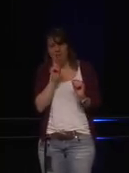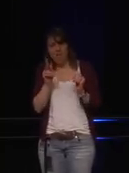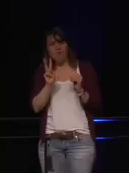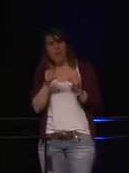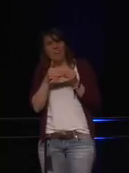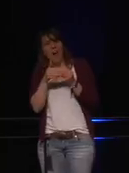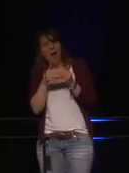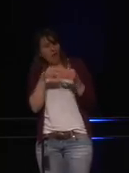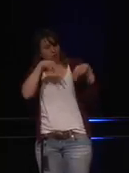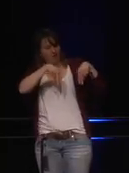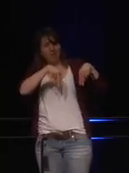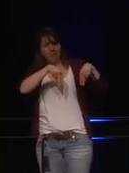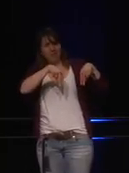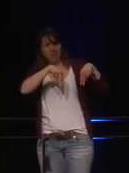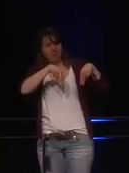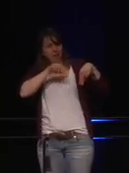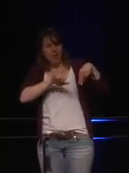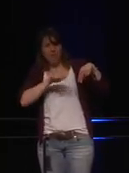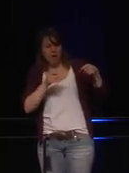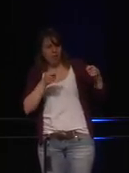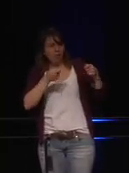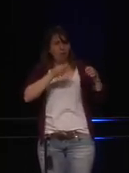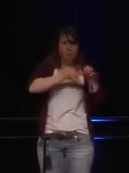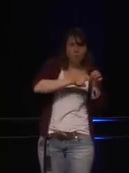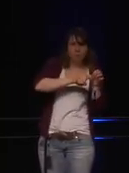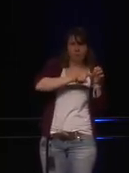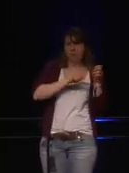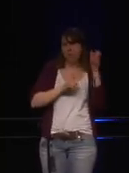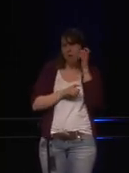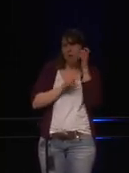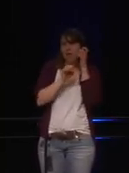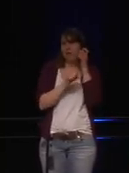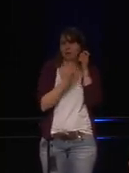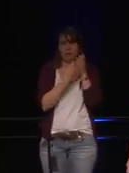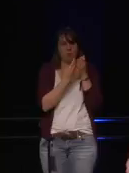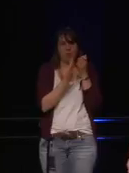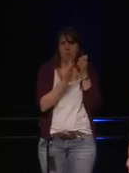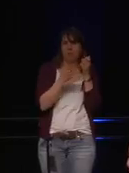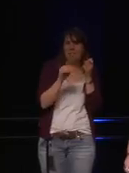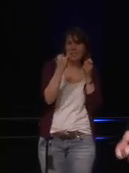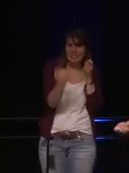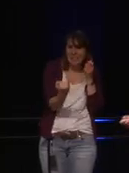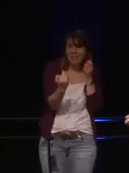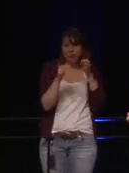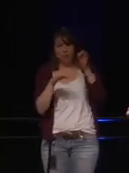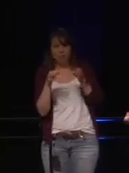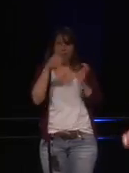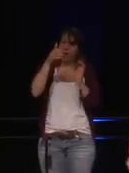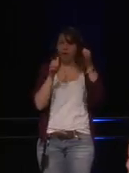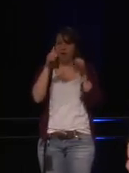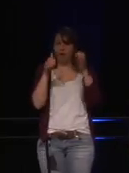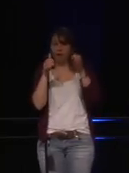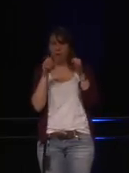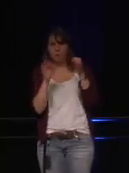cualquier móvil suficientemente cerca no podía acercarse al, podía conectarse con el muñeco y ver a los niños